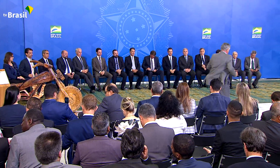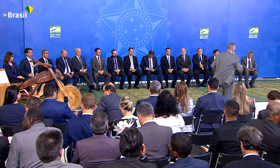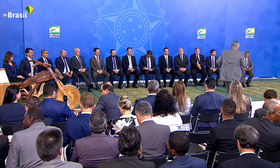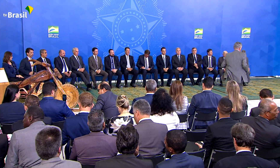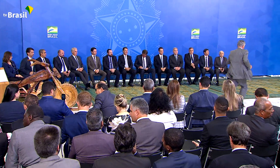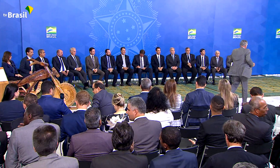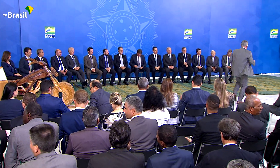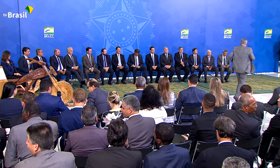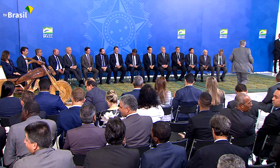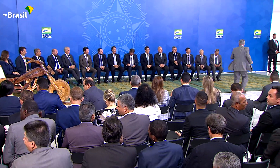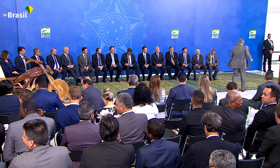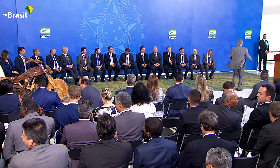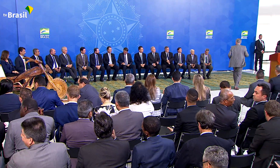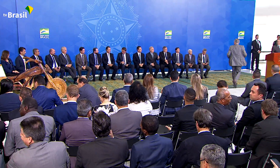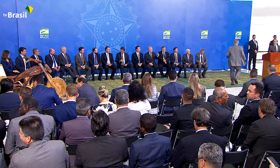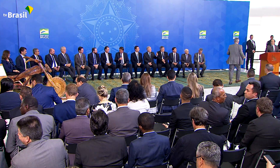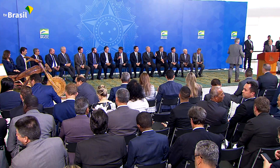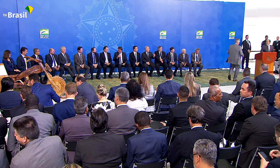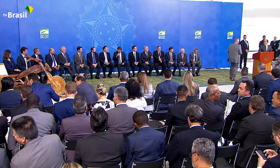o